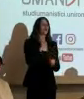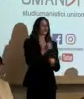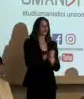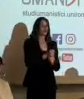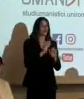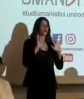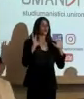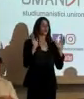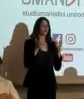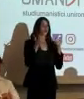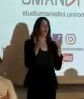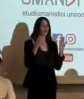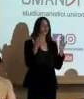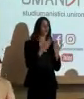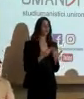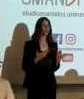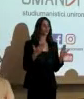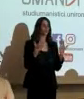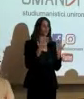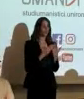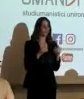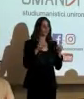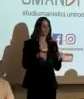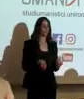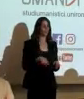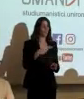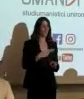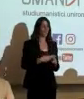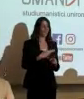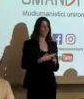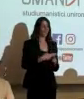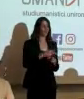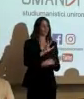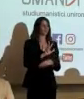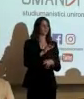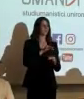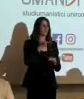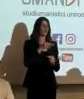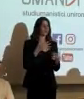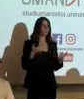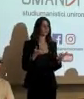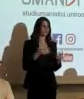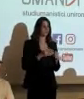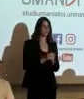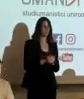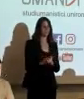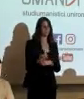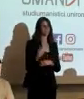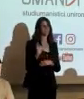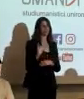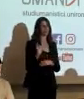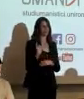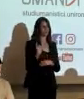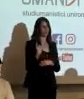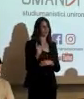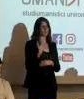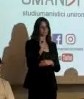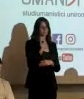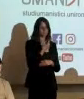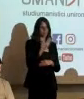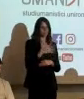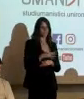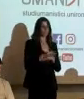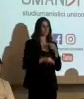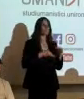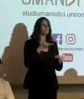prendere questa scelta e farla qui a Roma 3 significa diverse cose. Innanzitutto, lo dicevo poco fa, significa poter studiare a